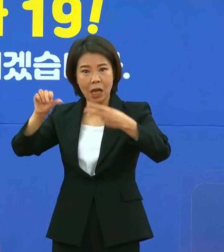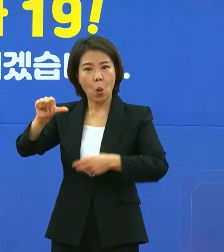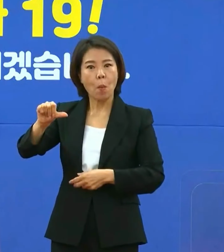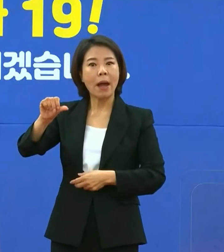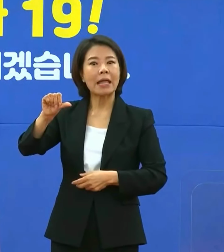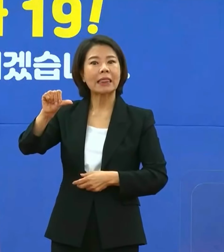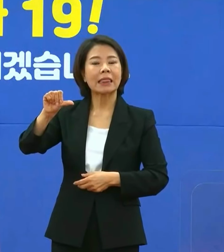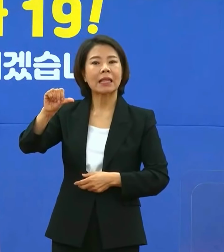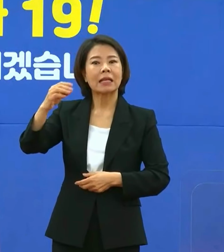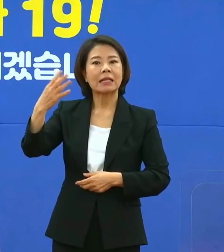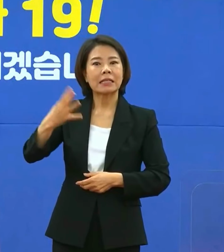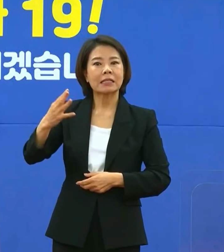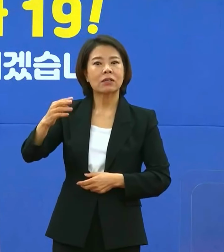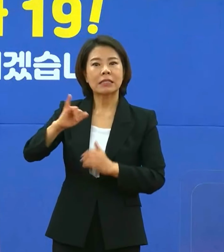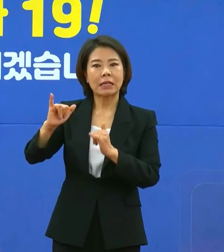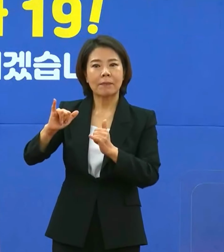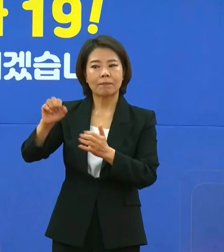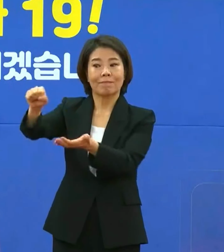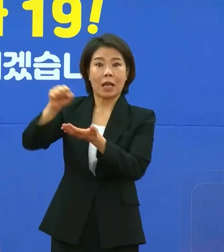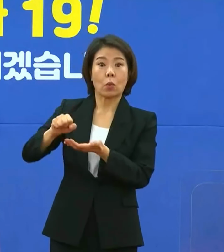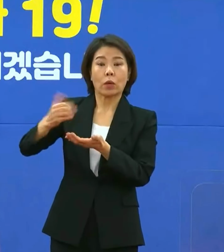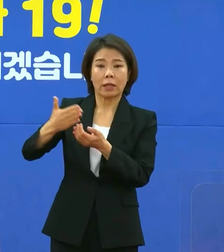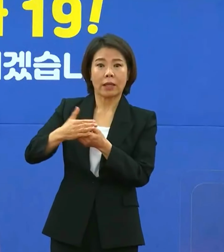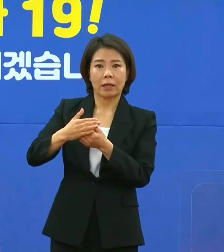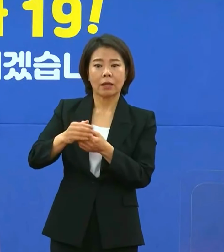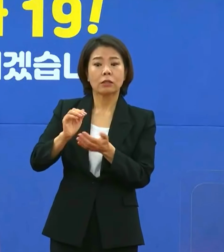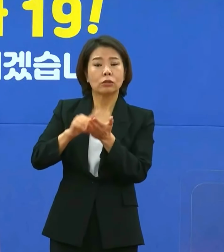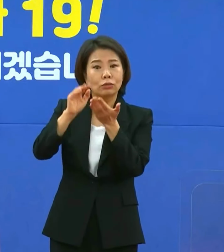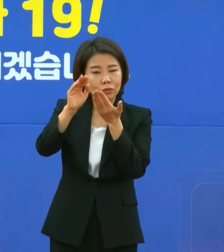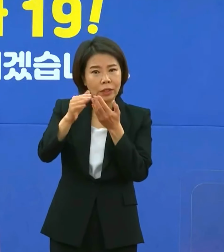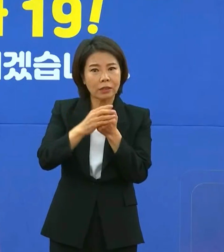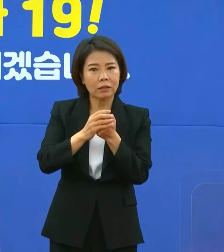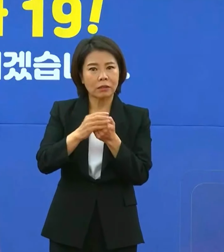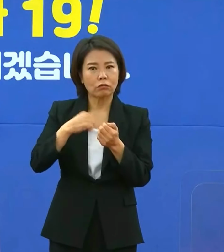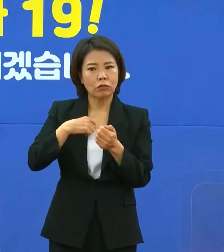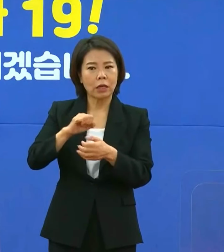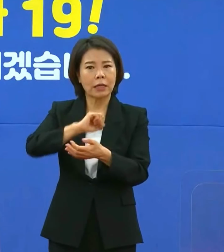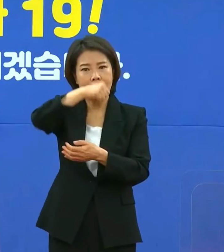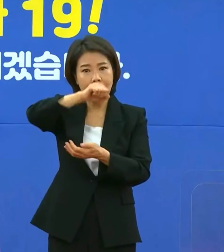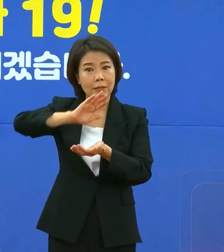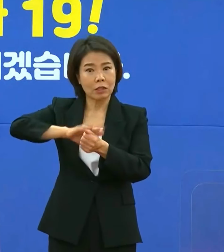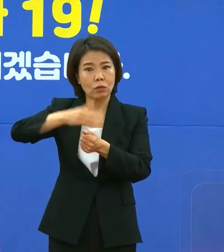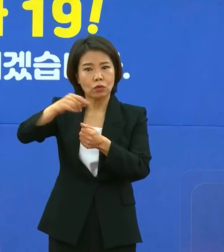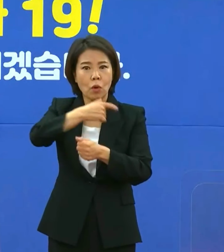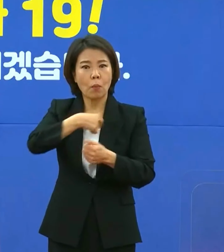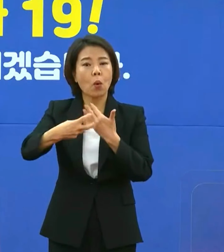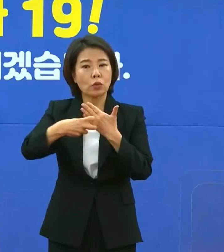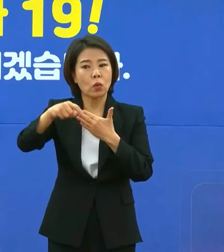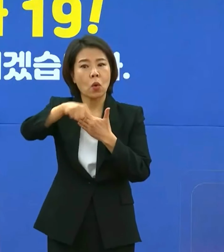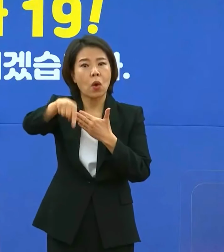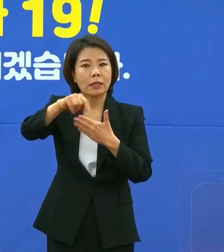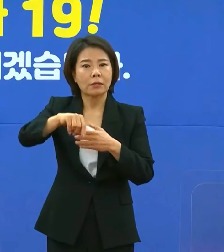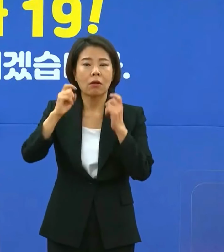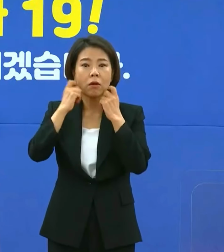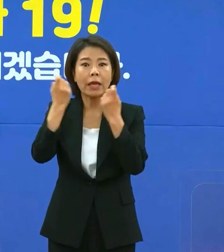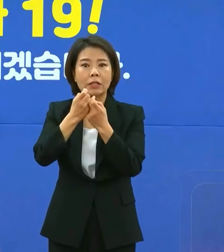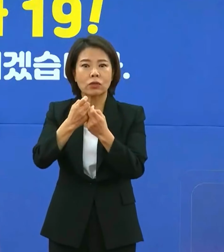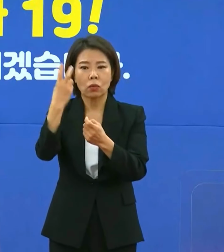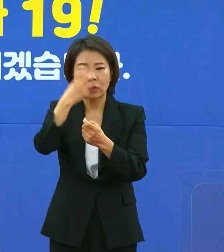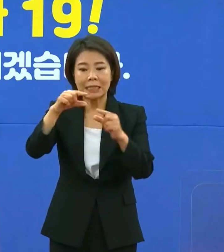4천명 분이 다시 배정 되게 됩니다 그리고 그 이후로는 저희가 예산을 지원해서 보건소에서 자체적으로